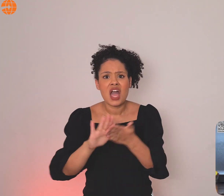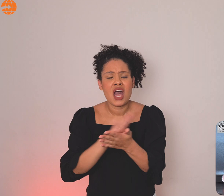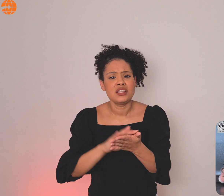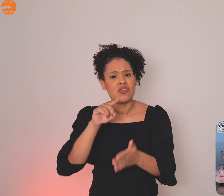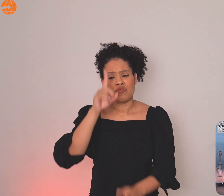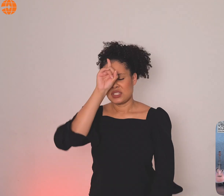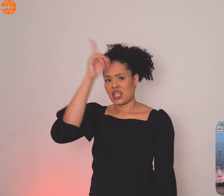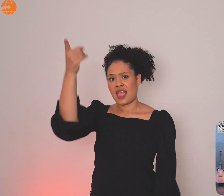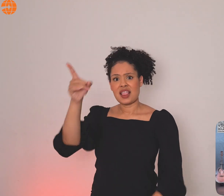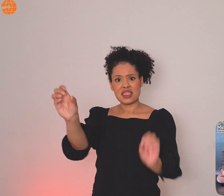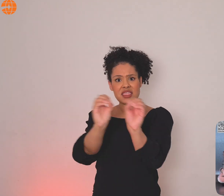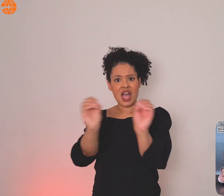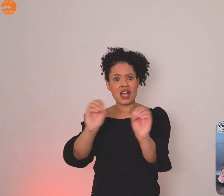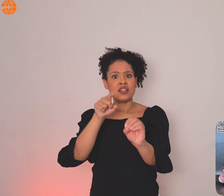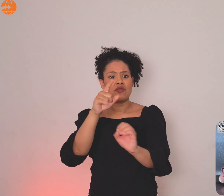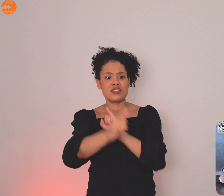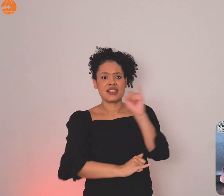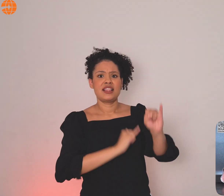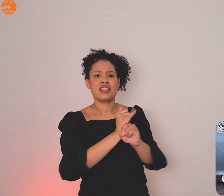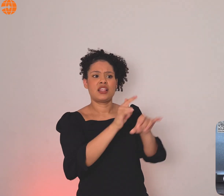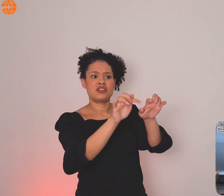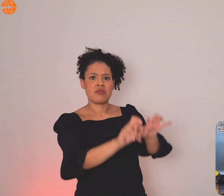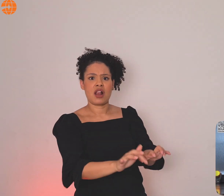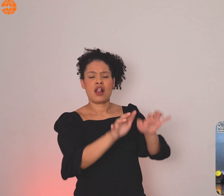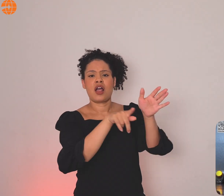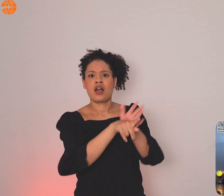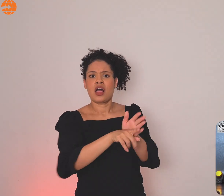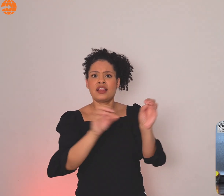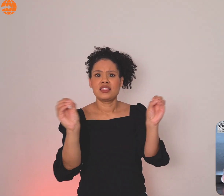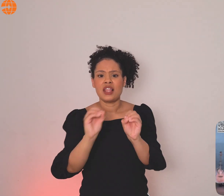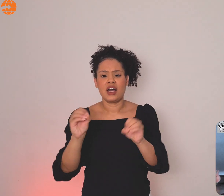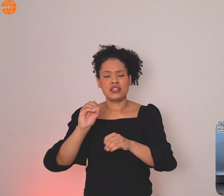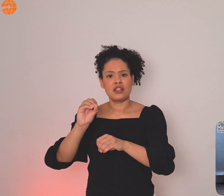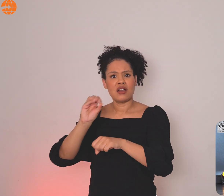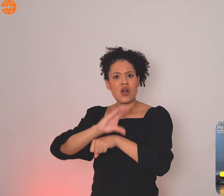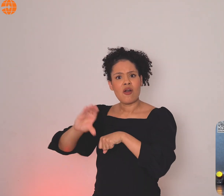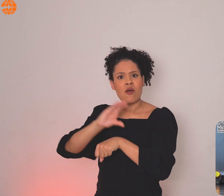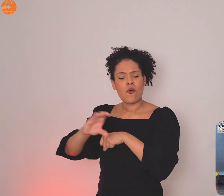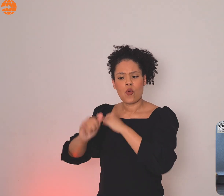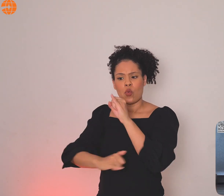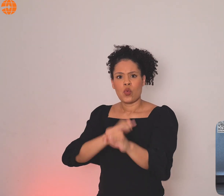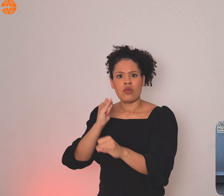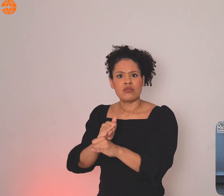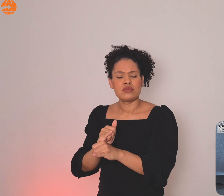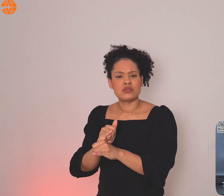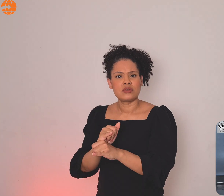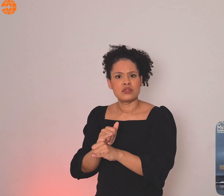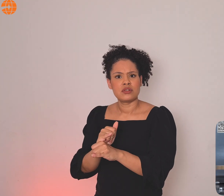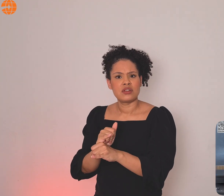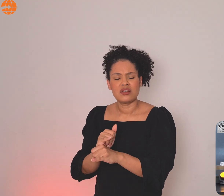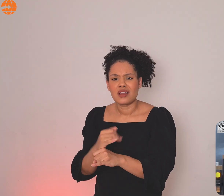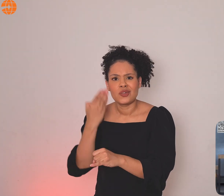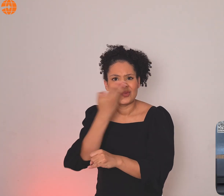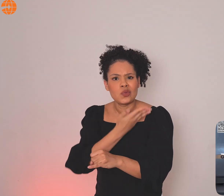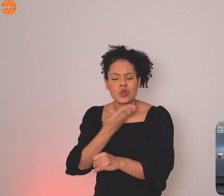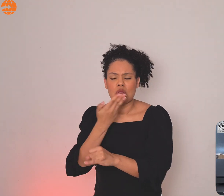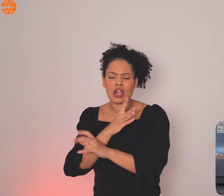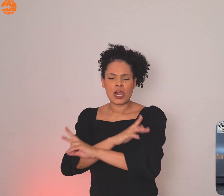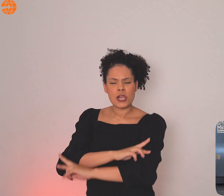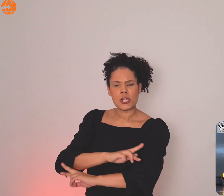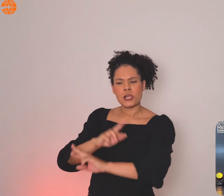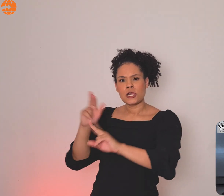Você não vai na internet futucar nada. Você não faz um curso online na internet sobre um brownie diferenciado que de repente